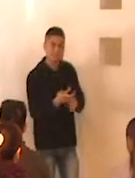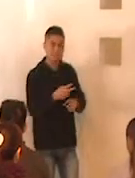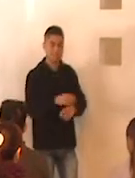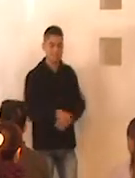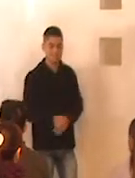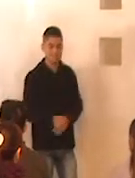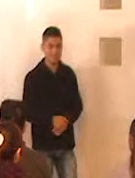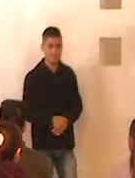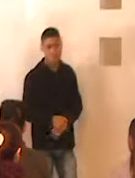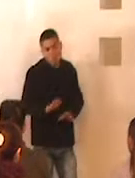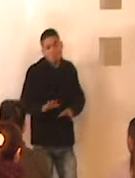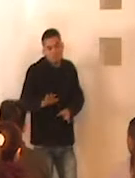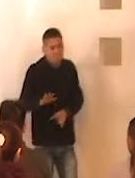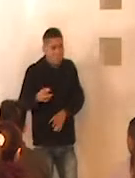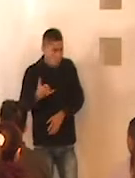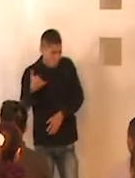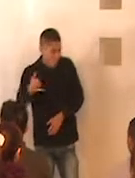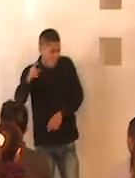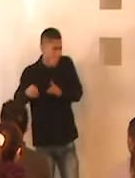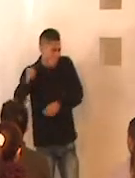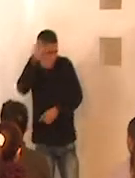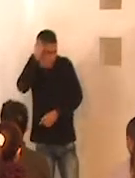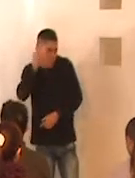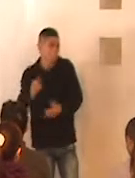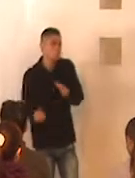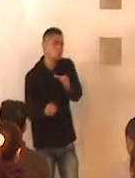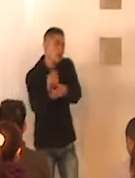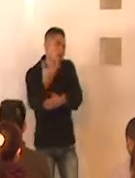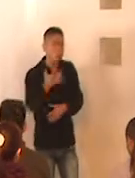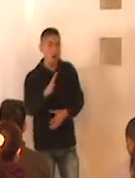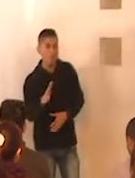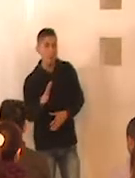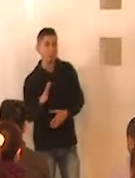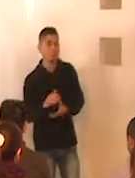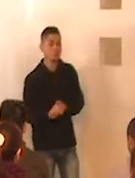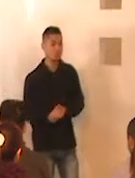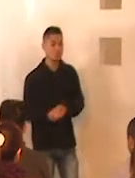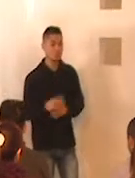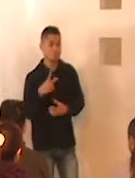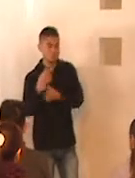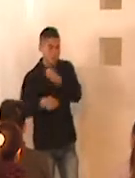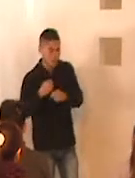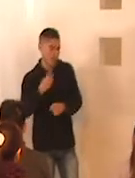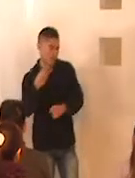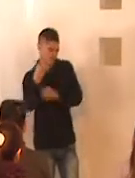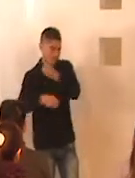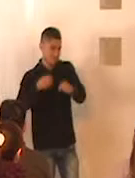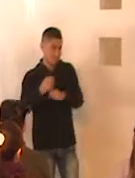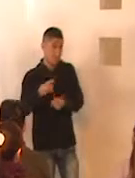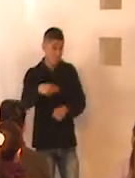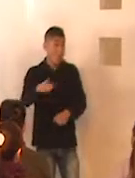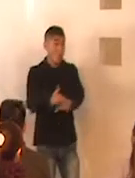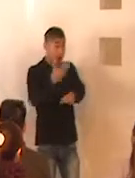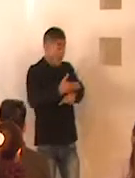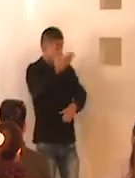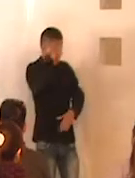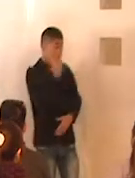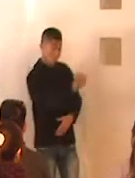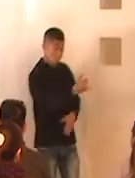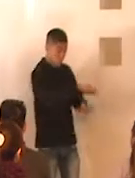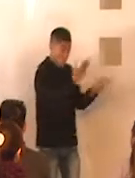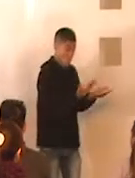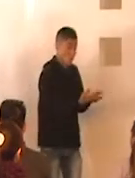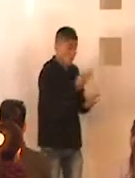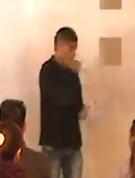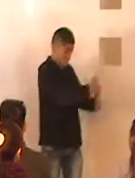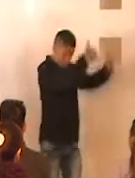hablando de las personas recién nombradas, pero estoy refiriéndome 2-3 años. Es decir, que ellos ya sabían que en el colegio había niños